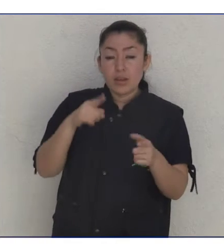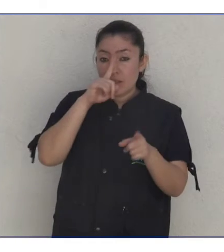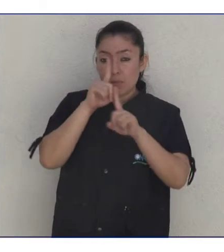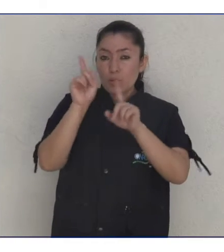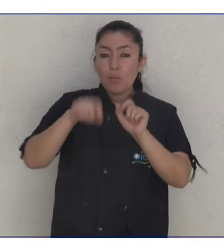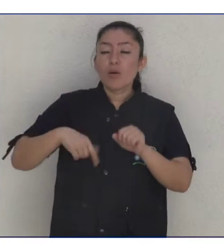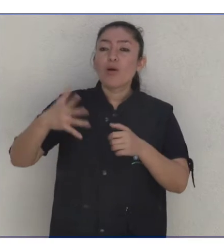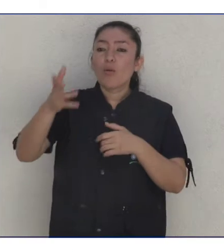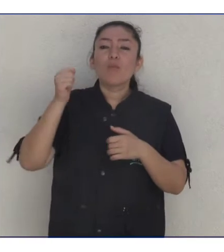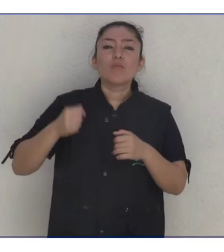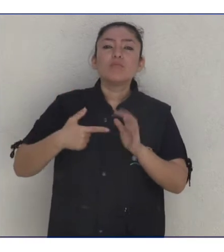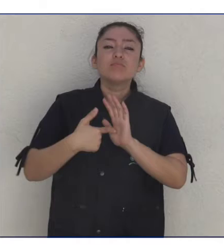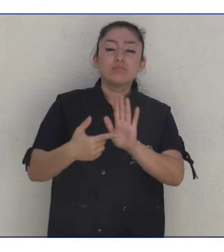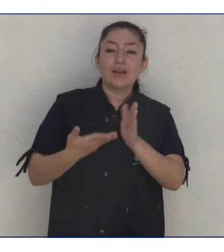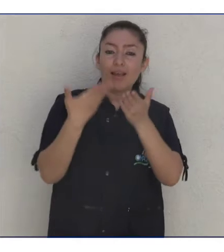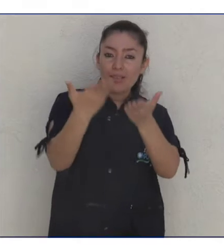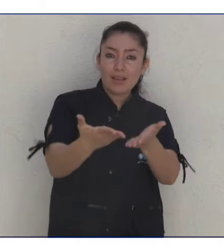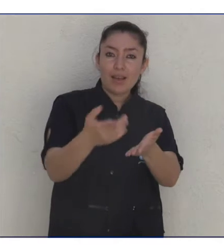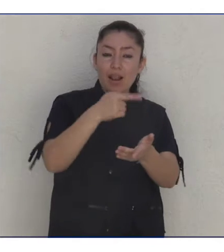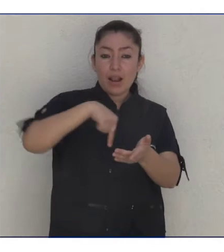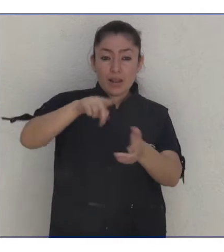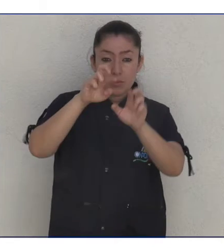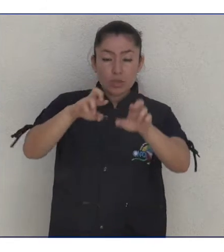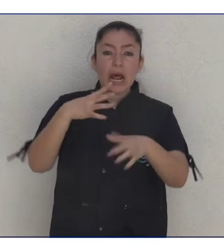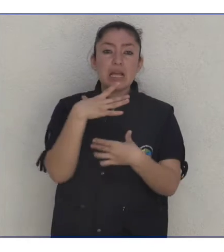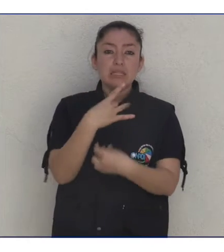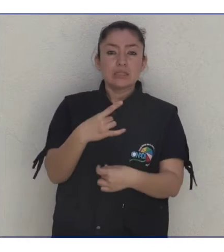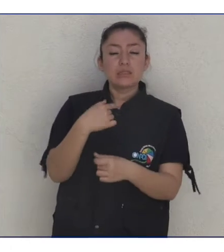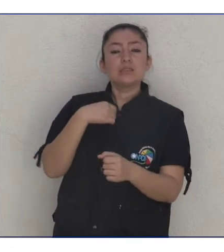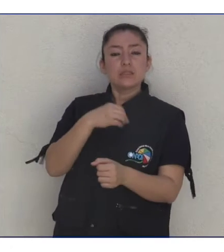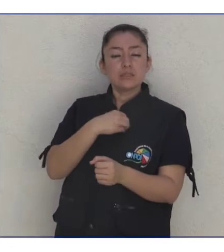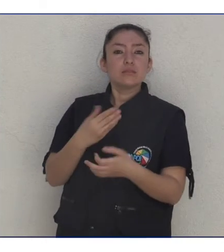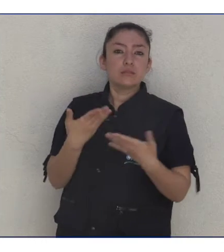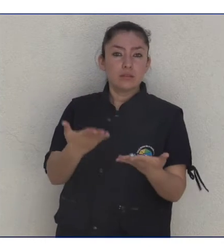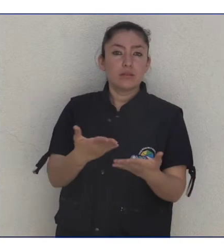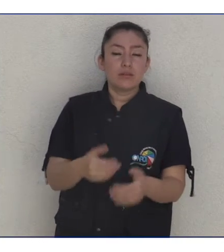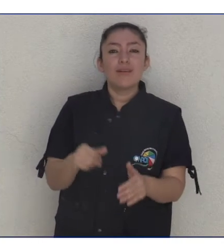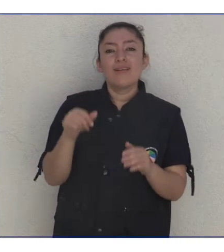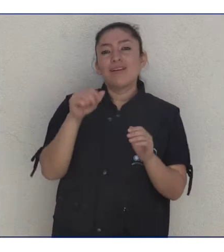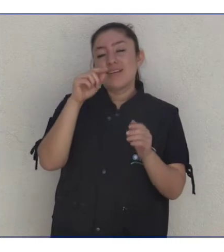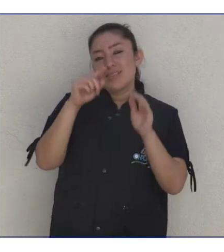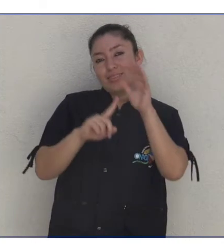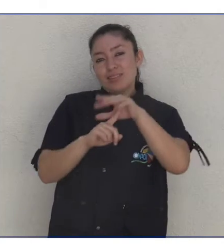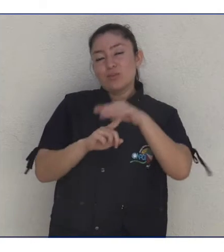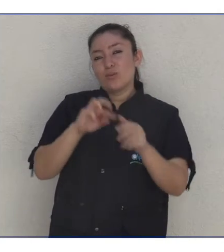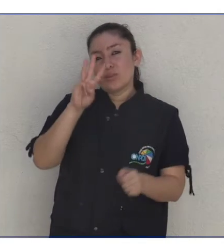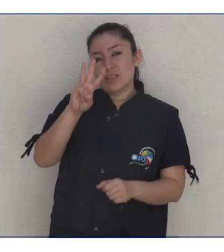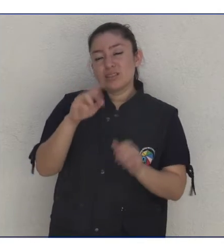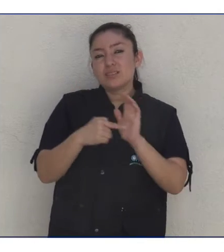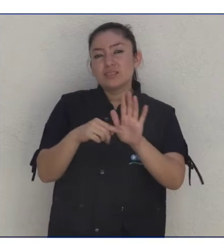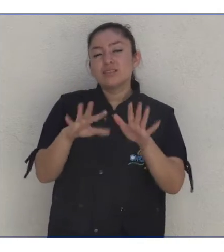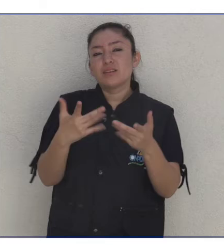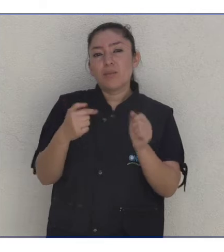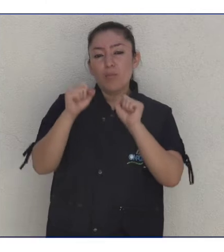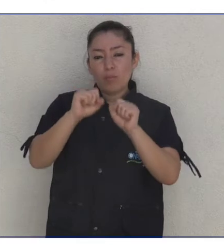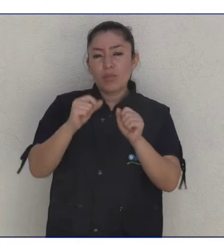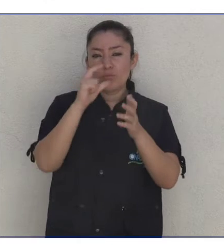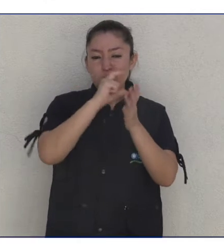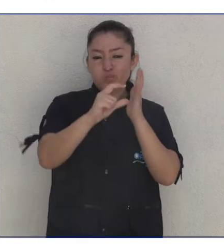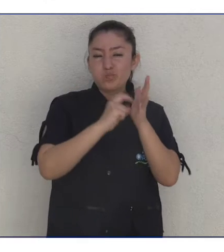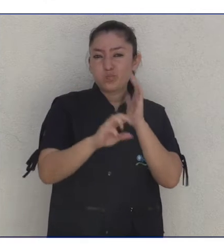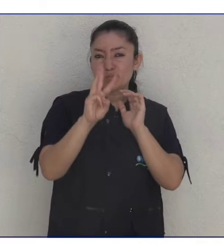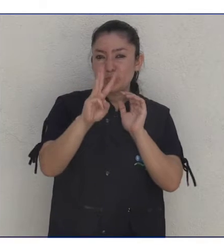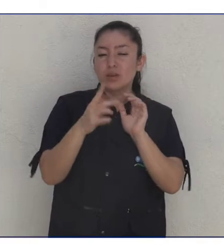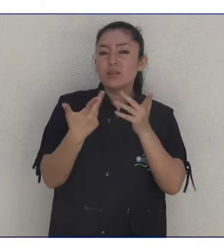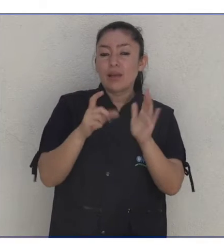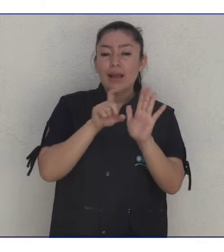comprenderá el procesamiento de la misma ni el presentarla conforme al interés del solicitante. Título tercero. Intervención del Procurador de los